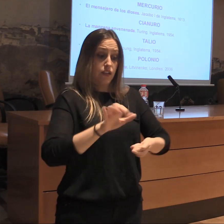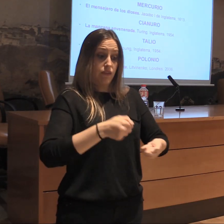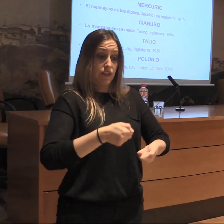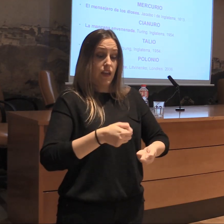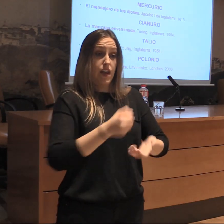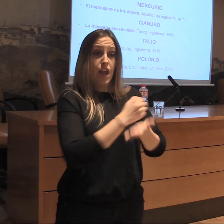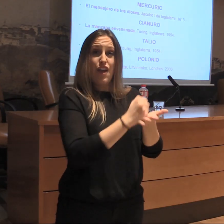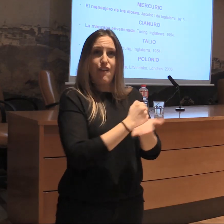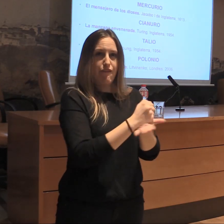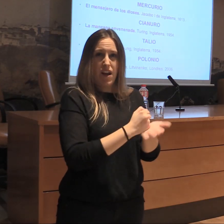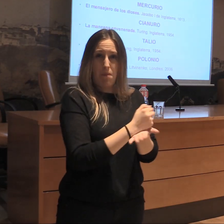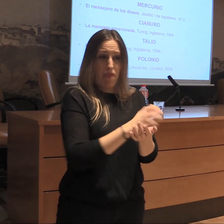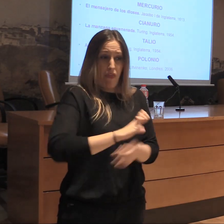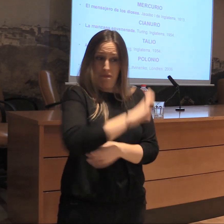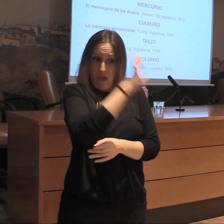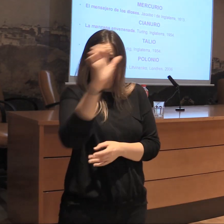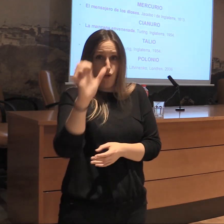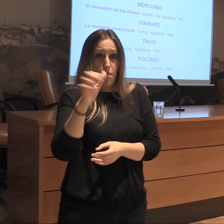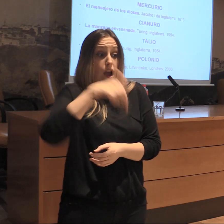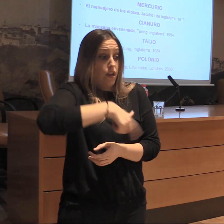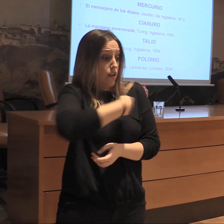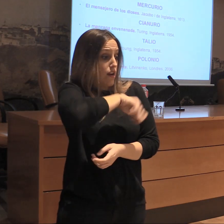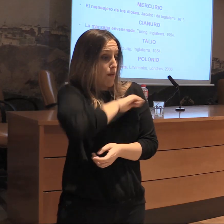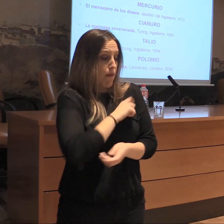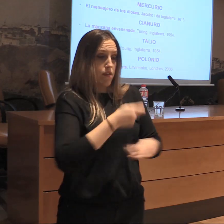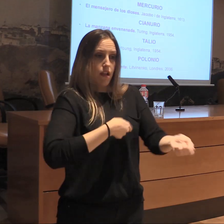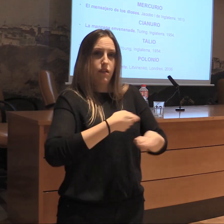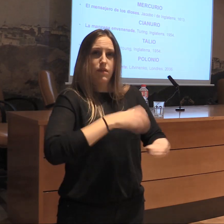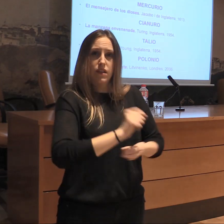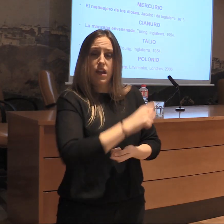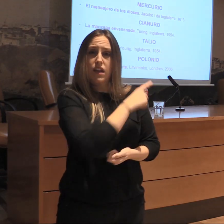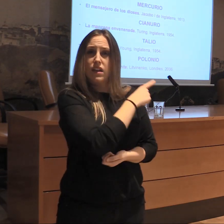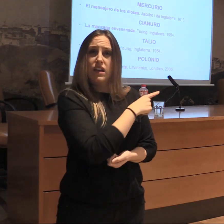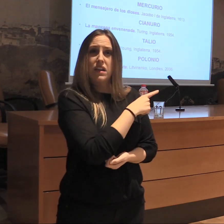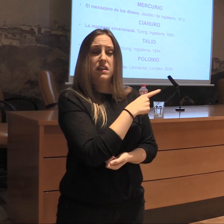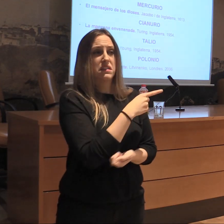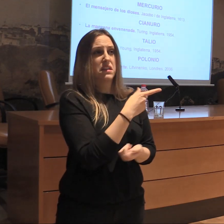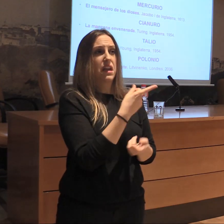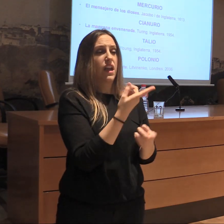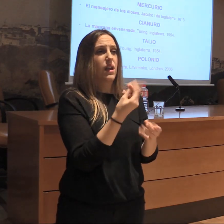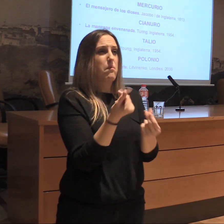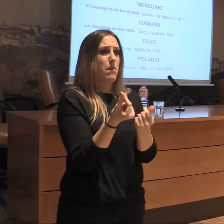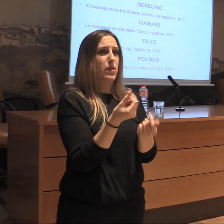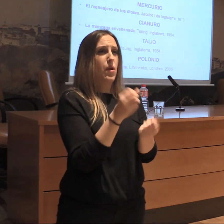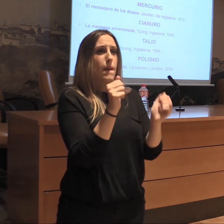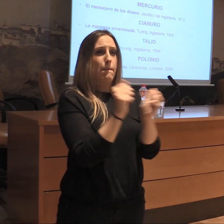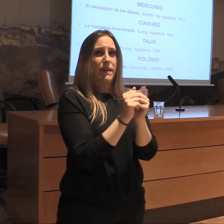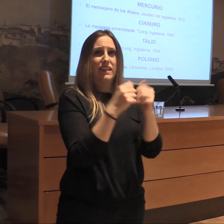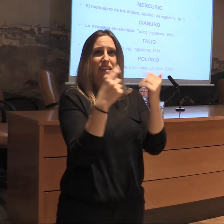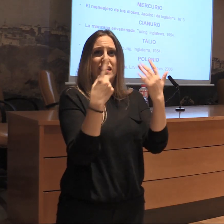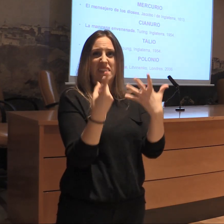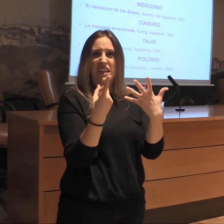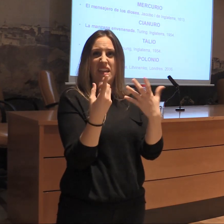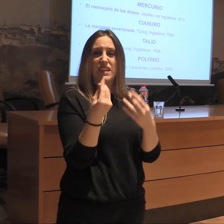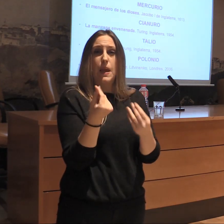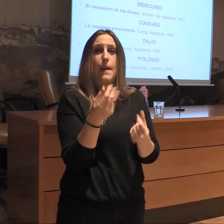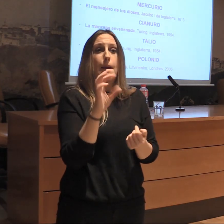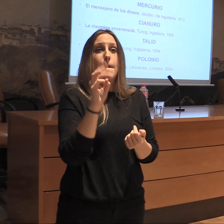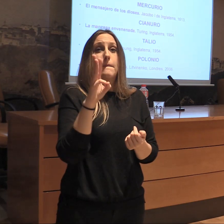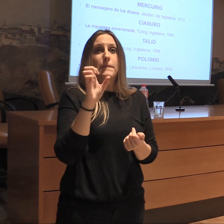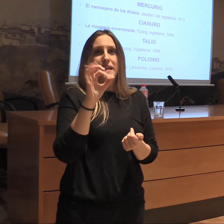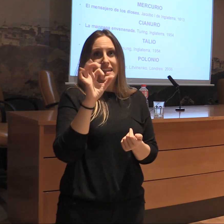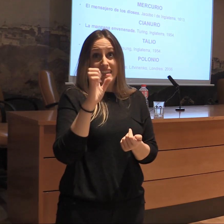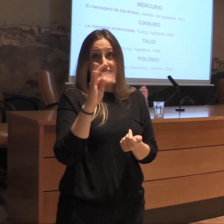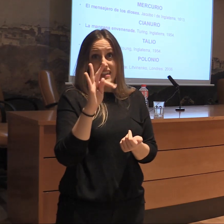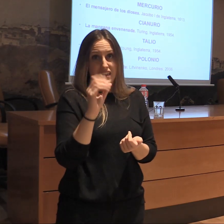farmacias de toda Europa, incluidas las españolas. Este costaba 26 pesetas, yo creo que esto es de los años 40 o así, y esto